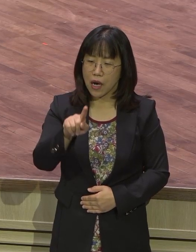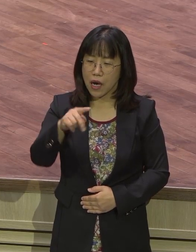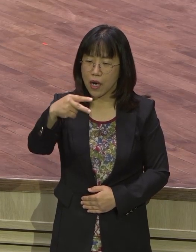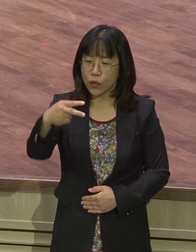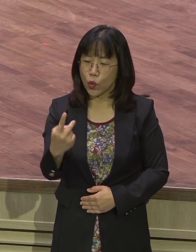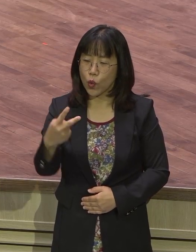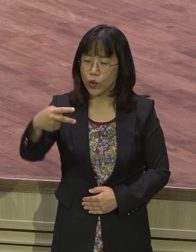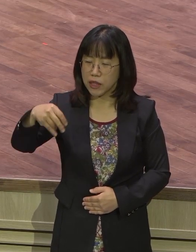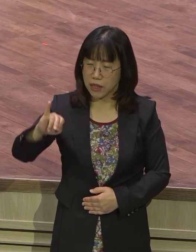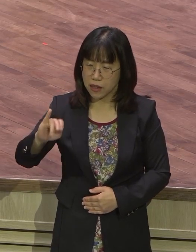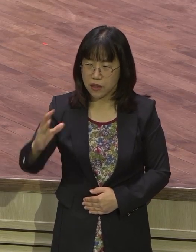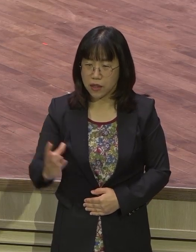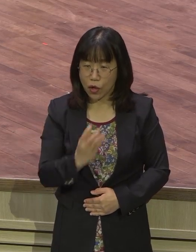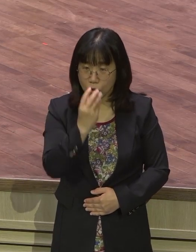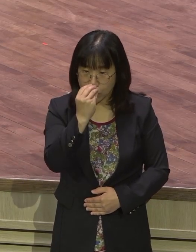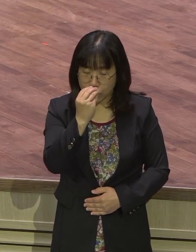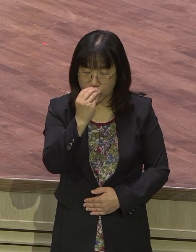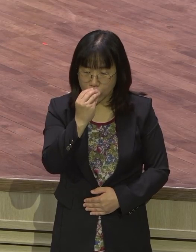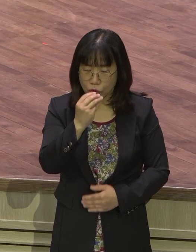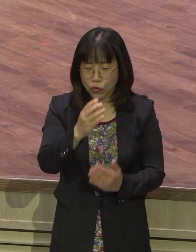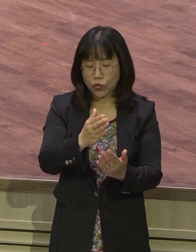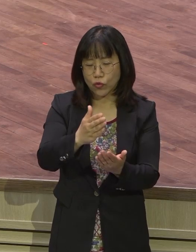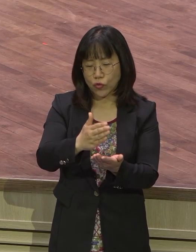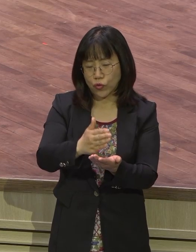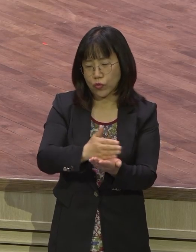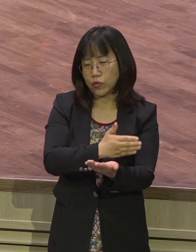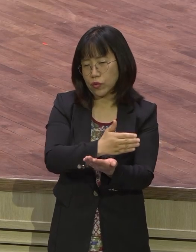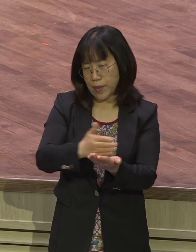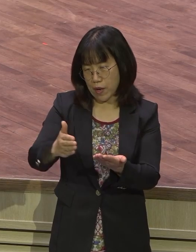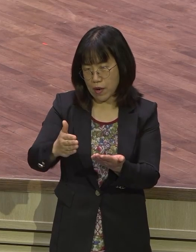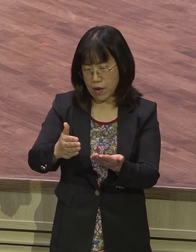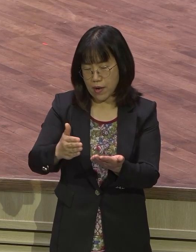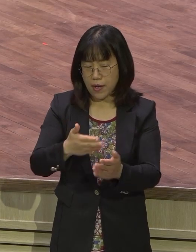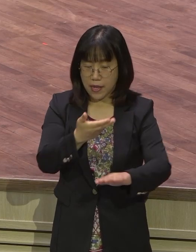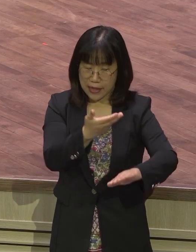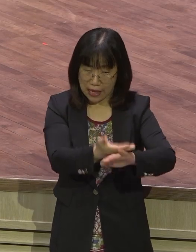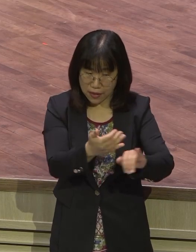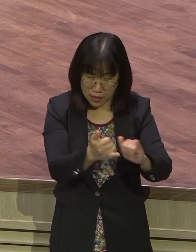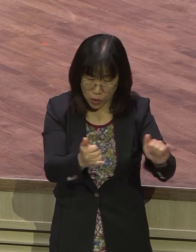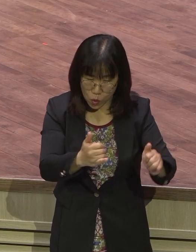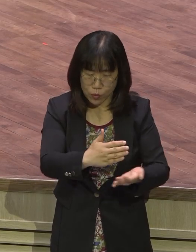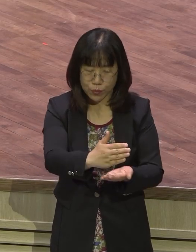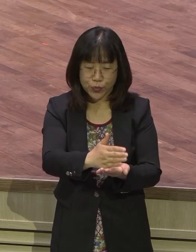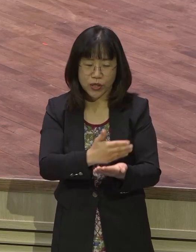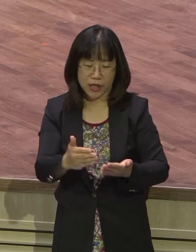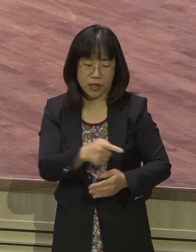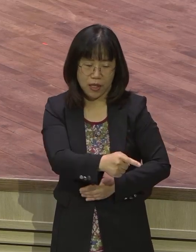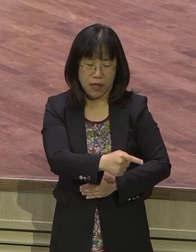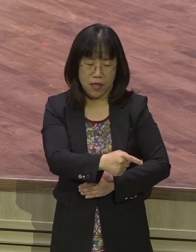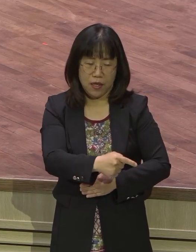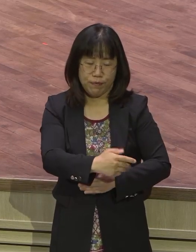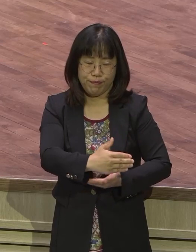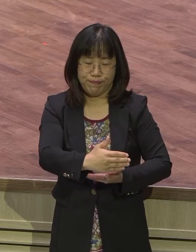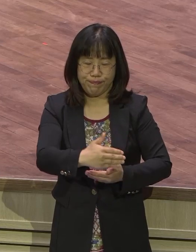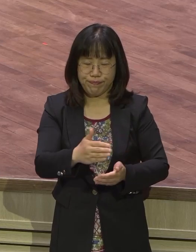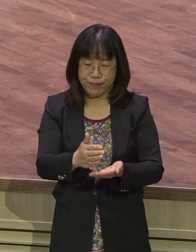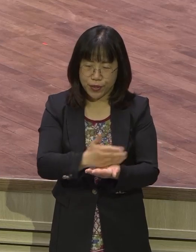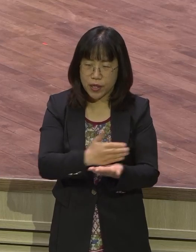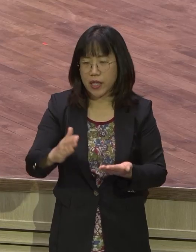카도시가 무슨 뜻이냐? 구별된, 분리된 그런